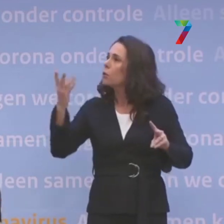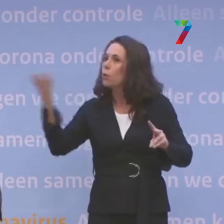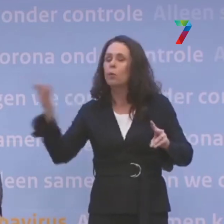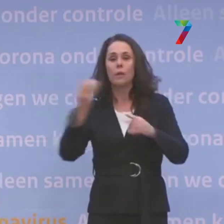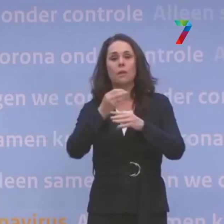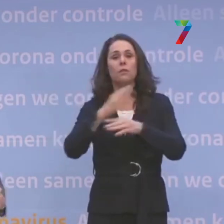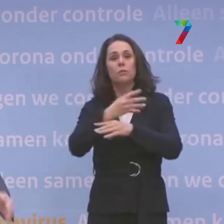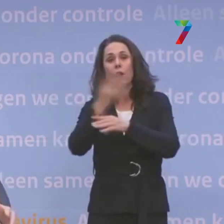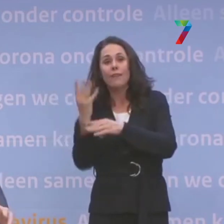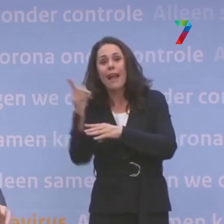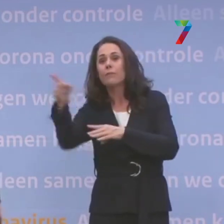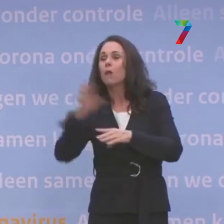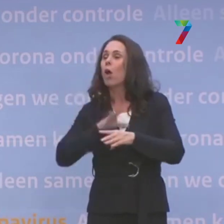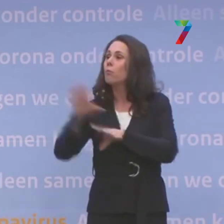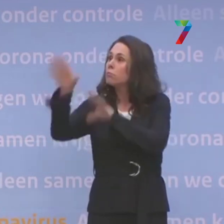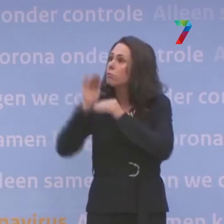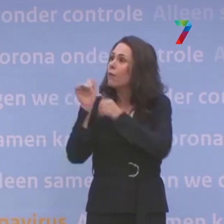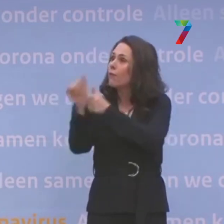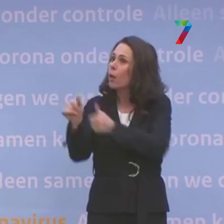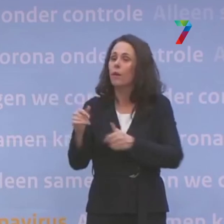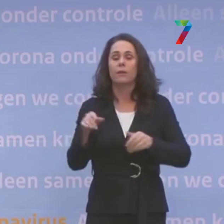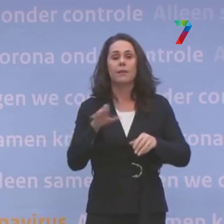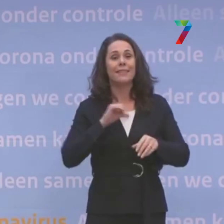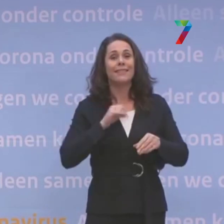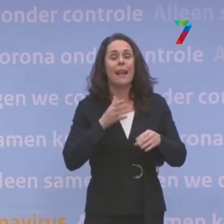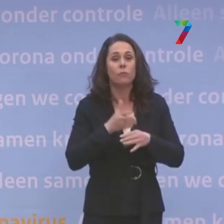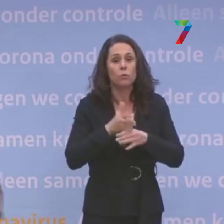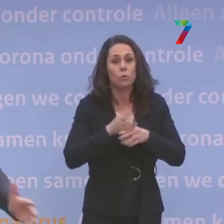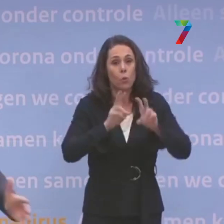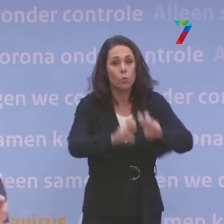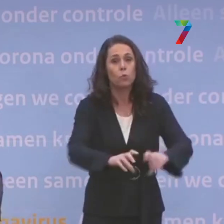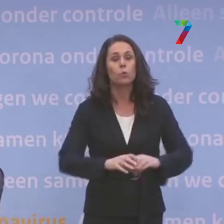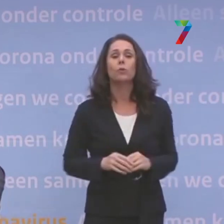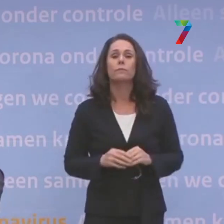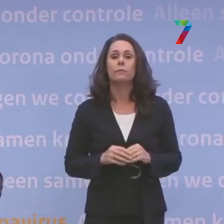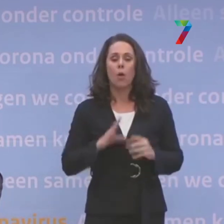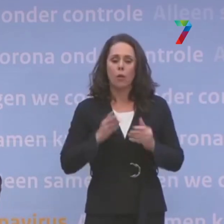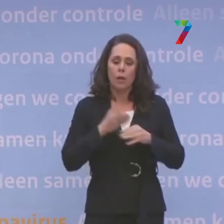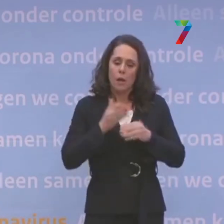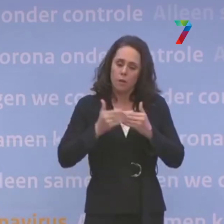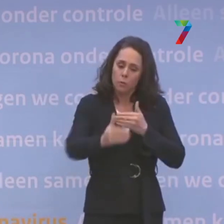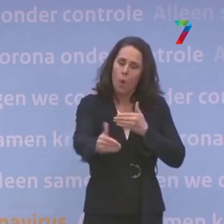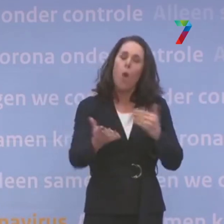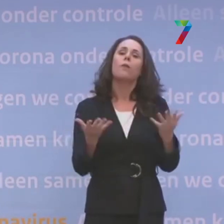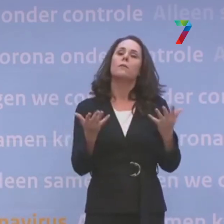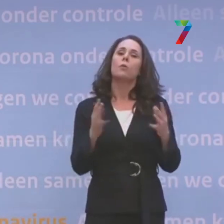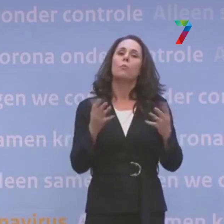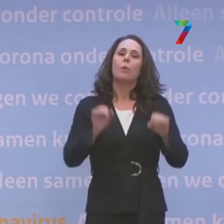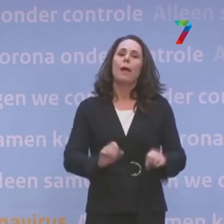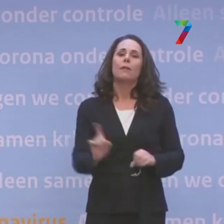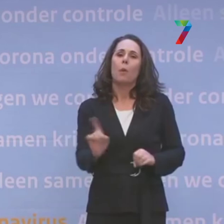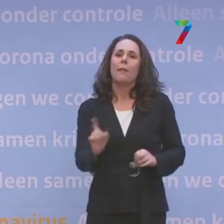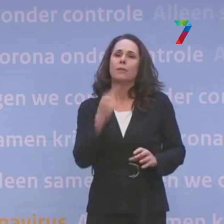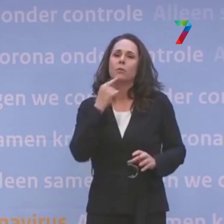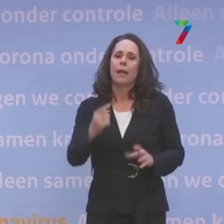we ook volgen, we blijven zelf ook onderzoeken doen. Dat zullen ook langlopende onderzoeken zijn waarbij je op bepaalde momenten kunt zeggen, nou, ik heb nu